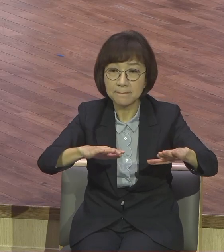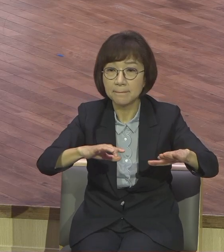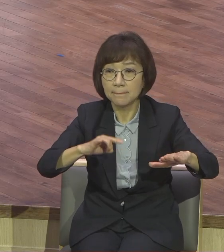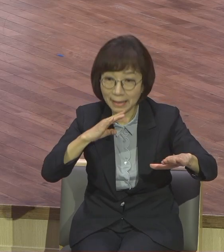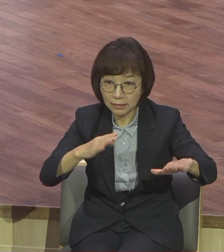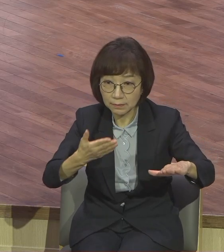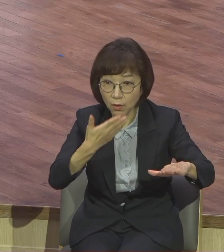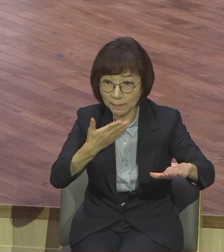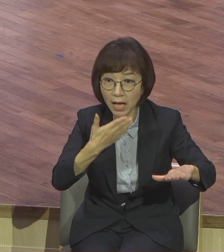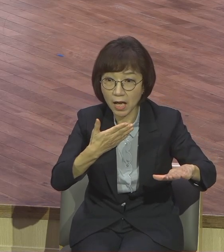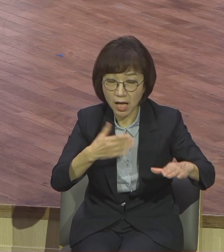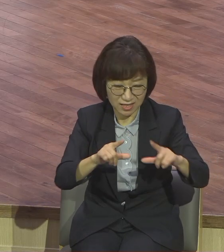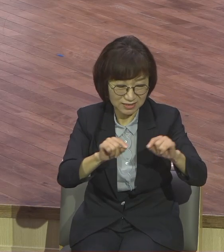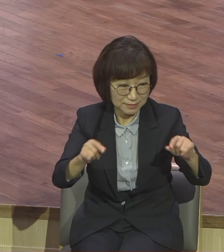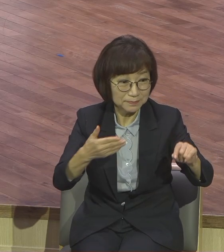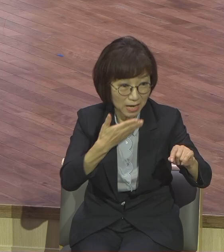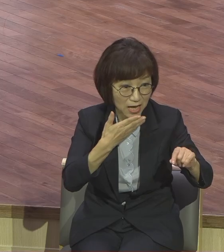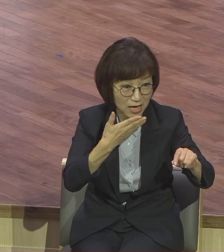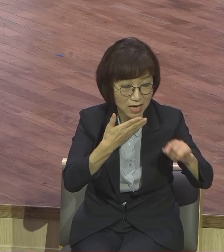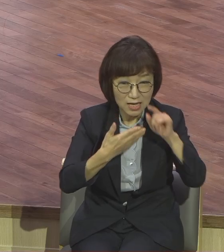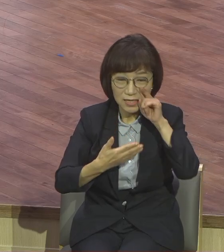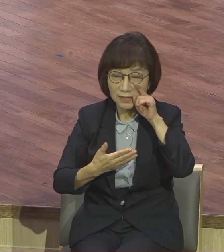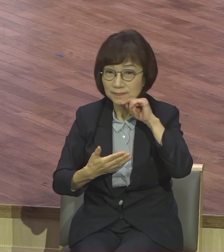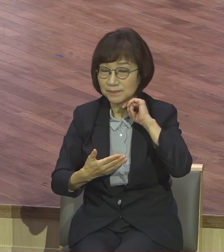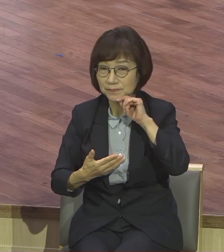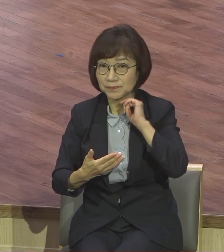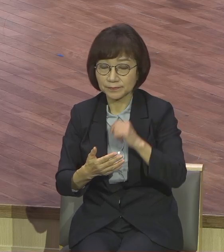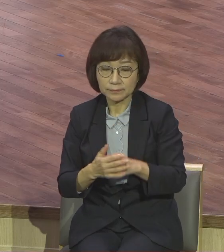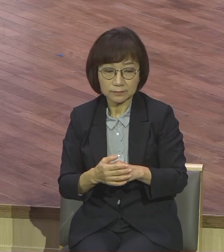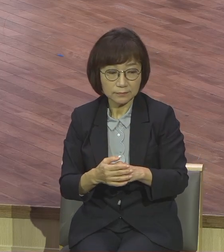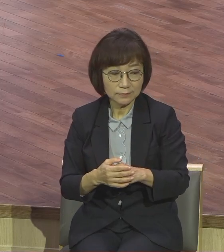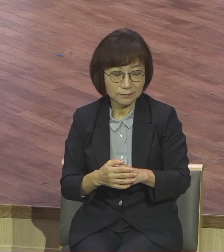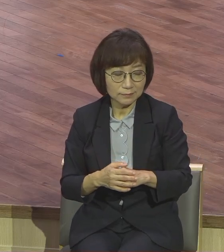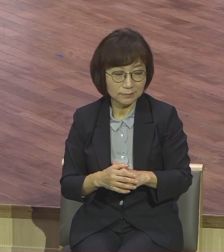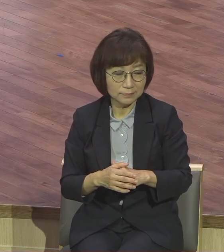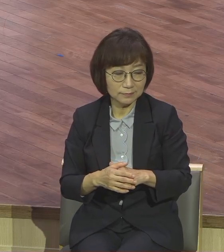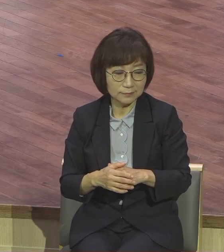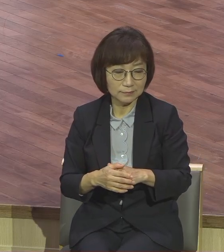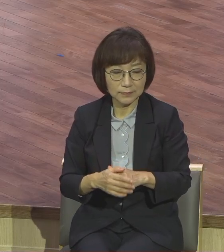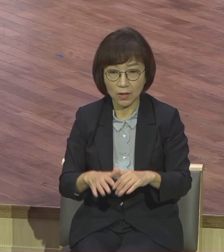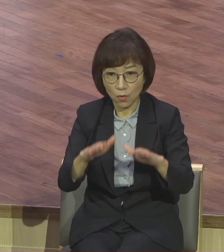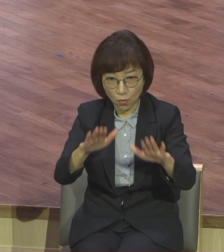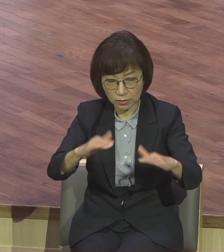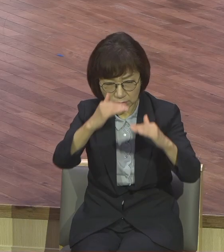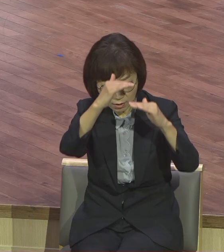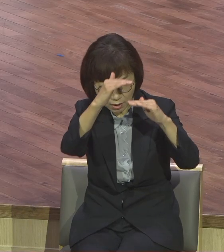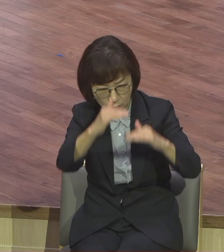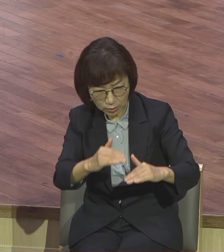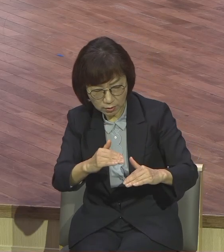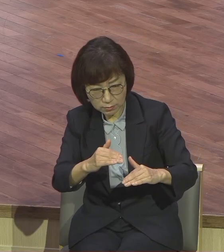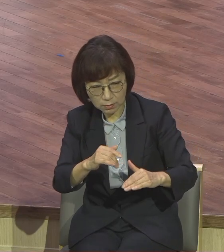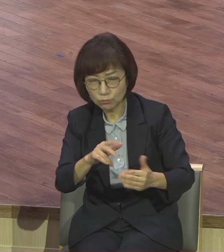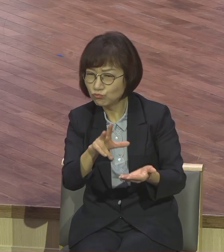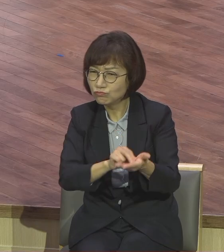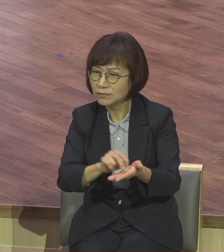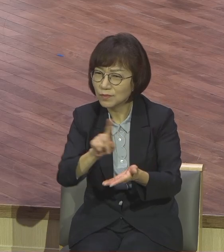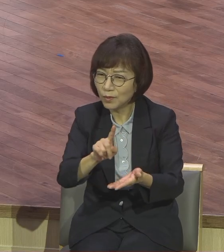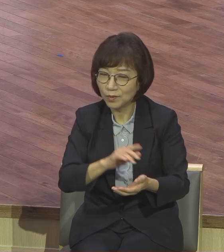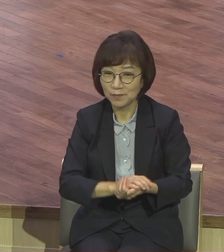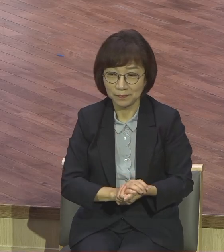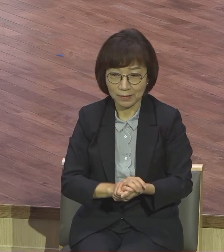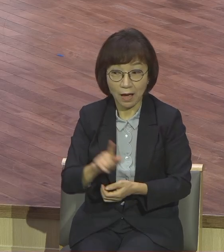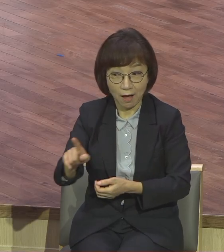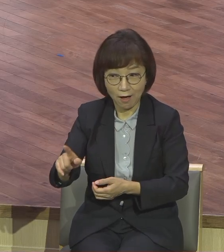거요. 오늘 본문에 보면 한 가지 문제가 발생합니다. 베드로가 나름대로